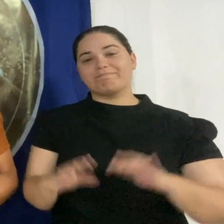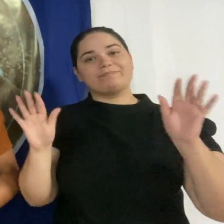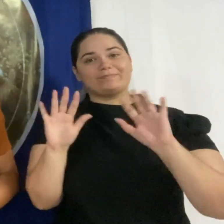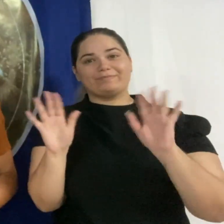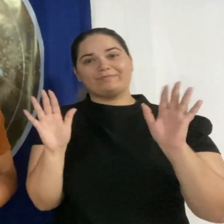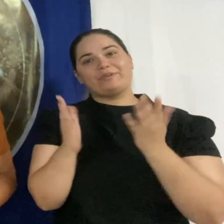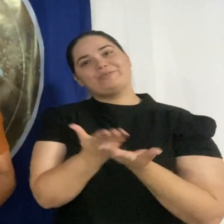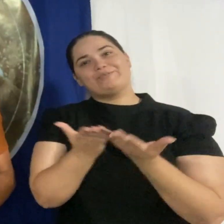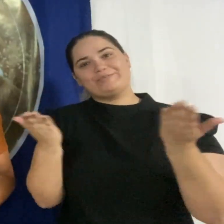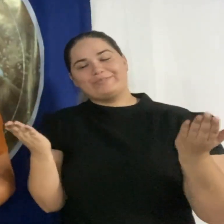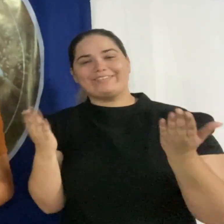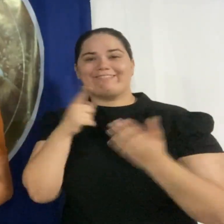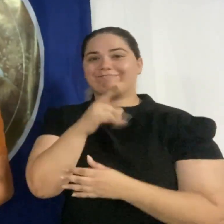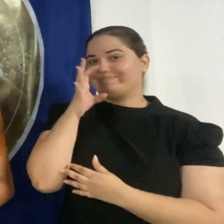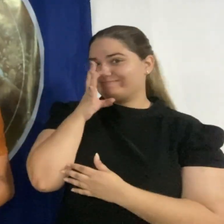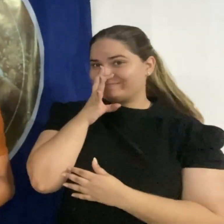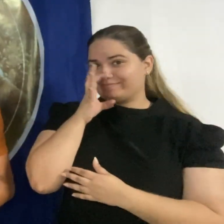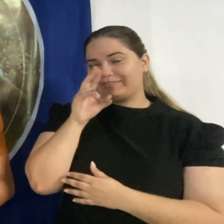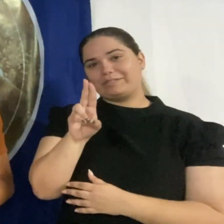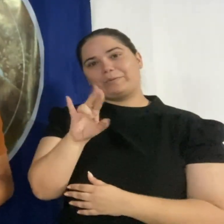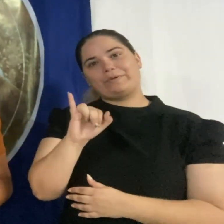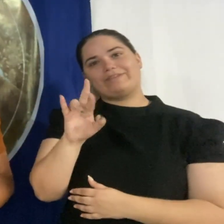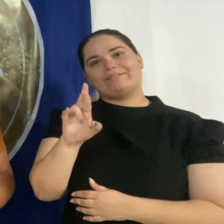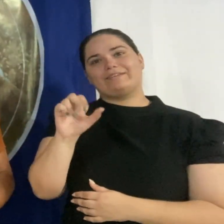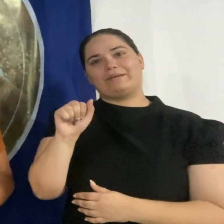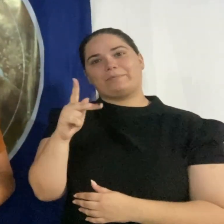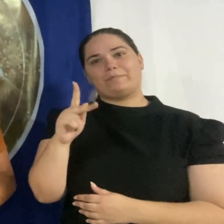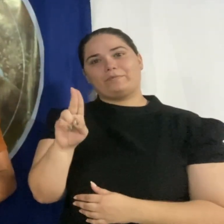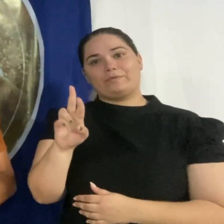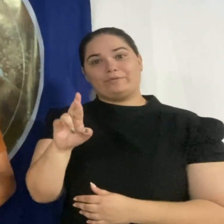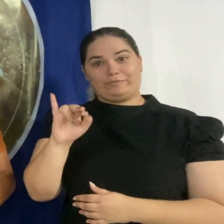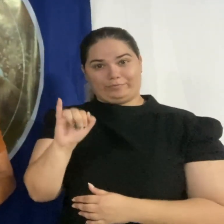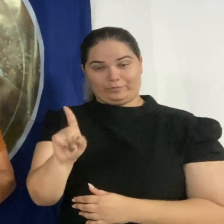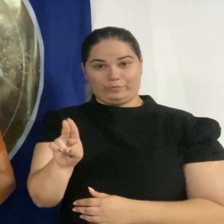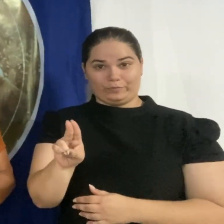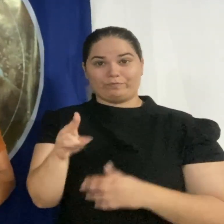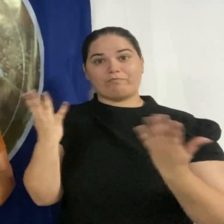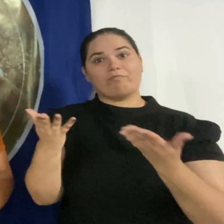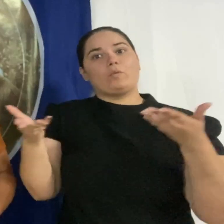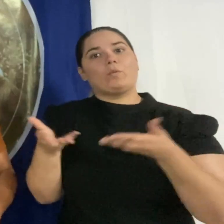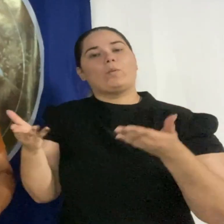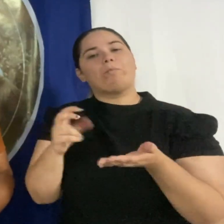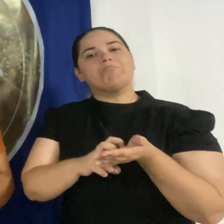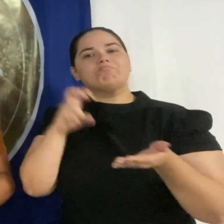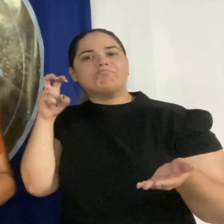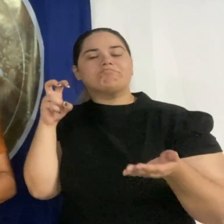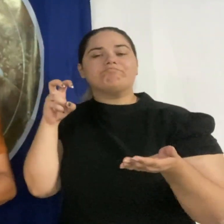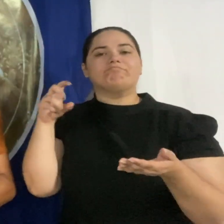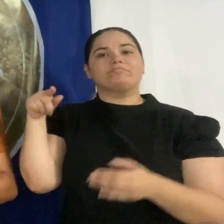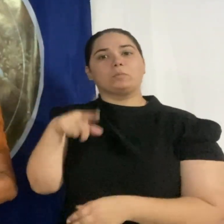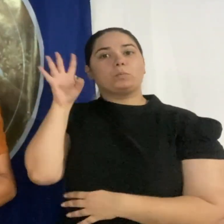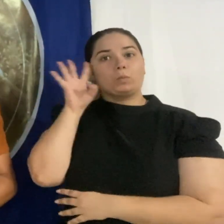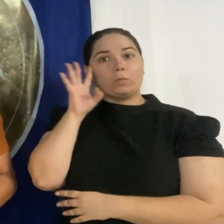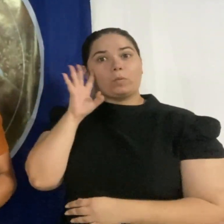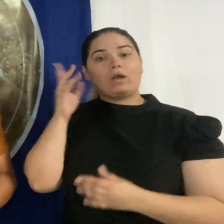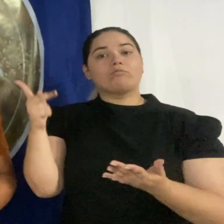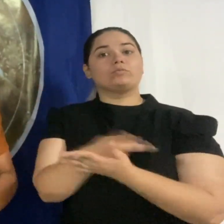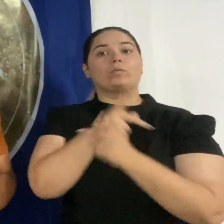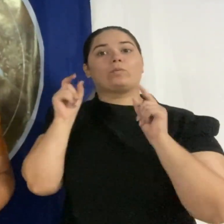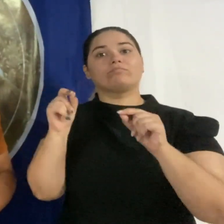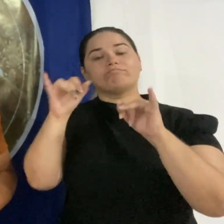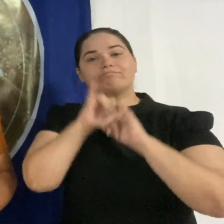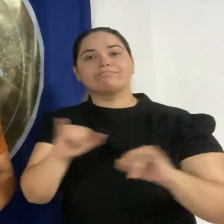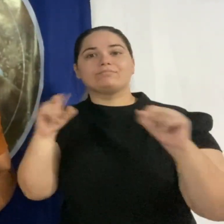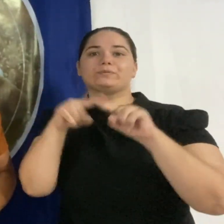Olá, amigos ouvintes e internautas da Uirapuru Jaguaribana. Aconteceu na manhã desta quarta-feira o lançamento do projeto Prato Amigo